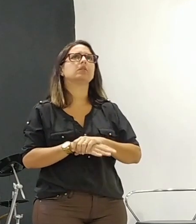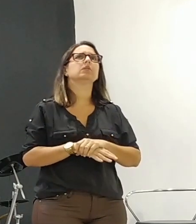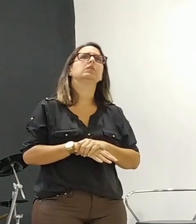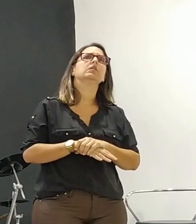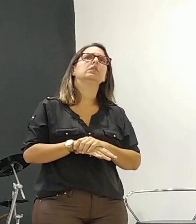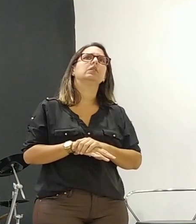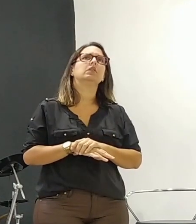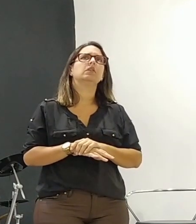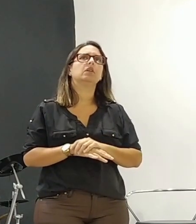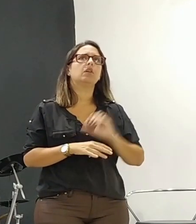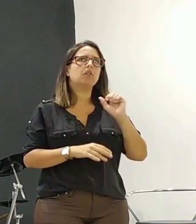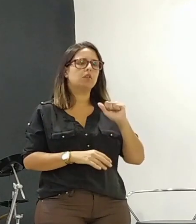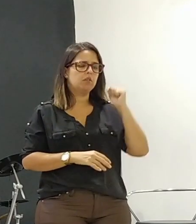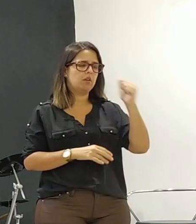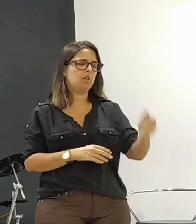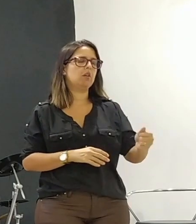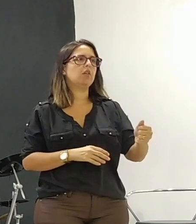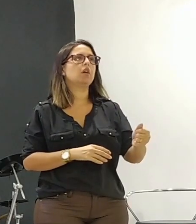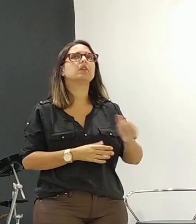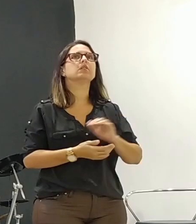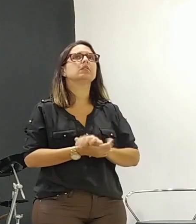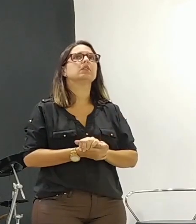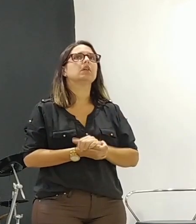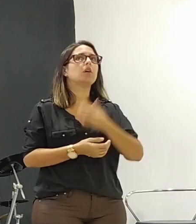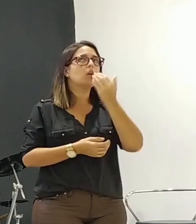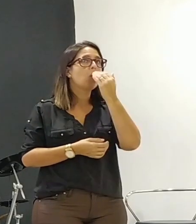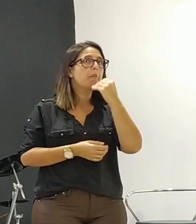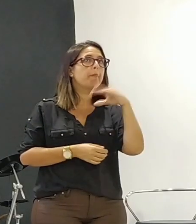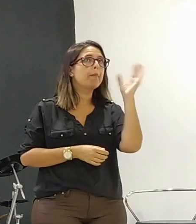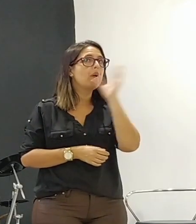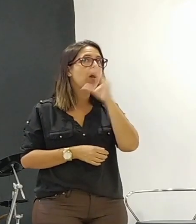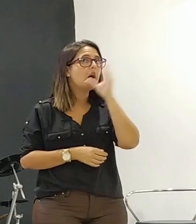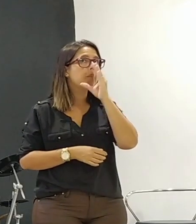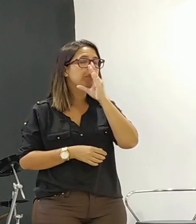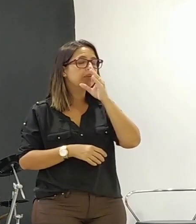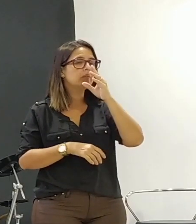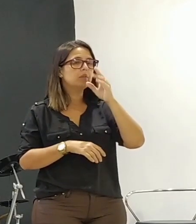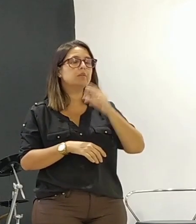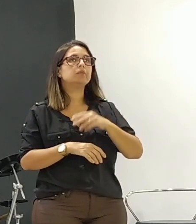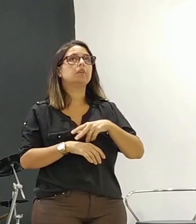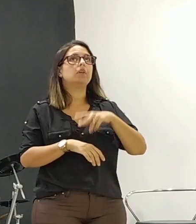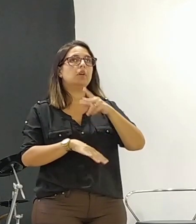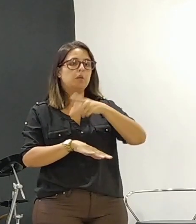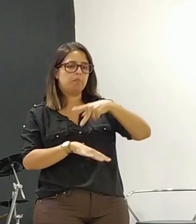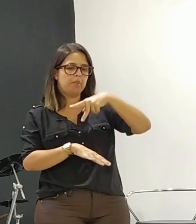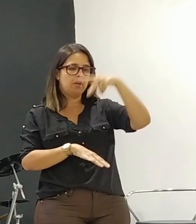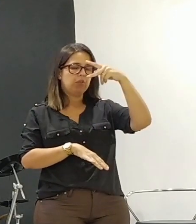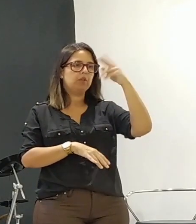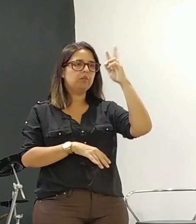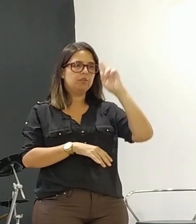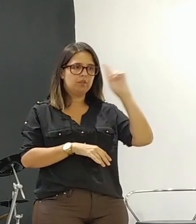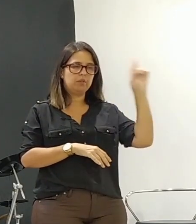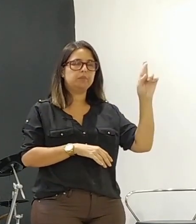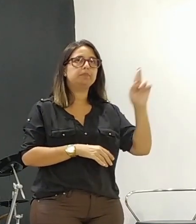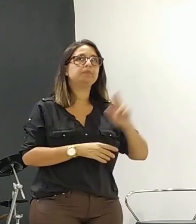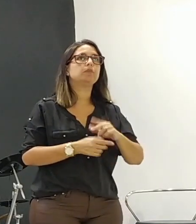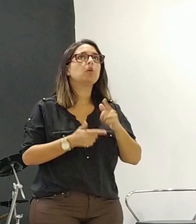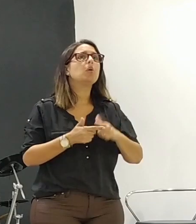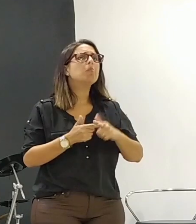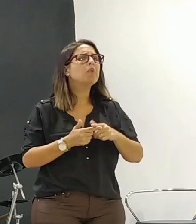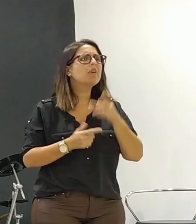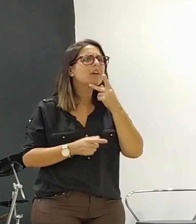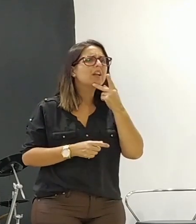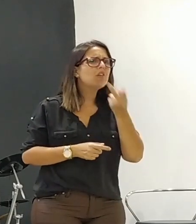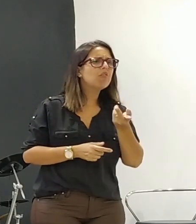e o vosso cajado na mão, e comereis apressadamente. Esta é a Páscoa do Senhor. Porque ele